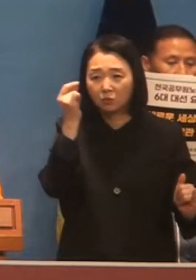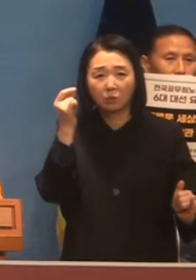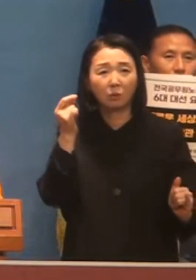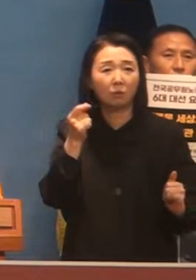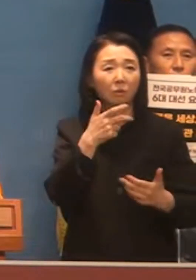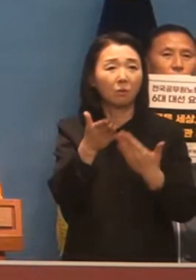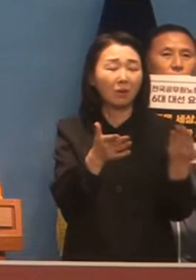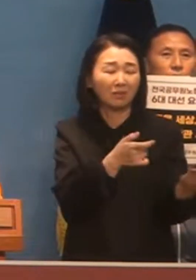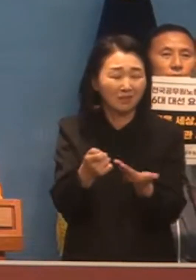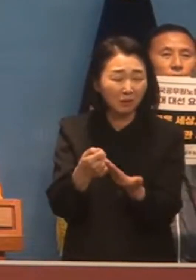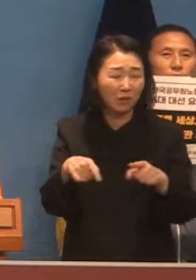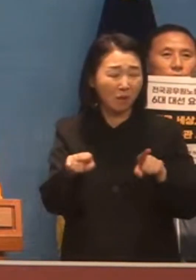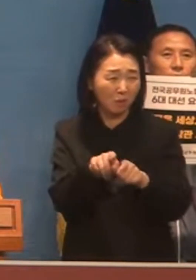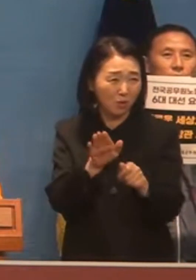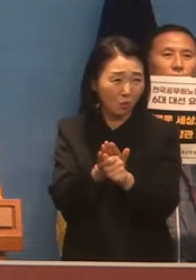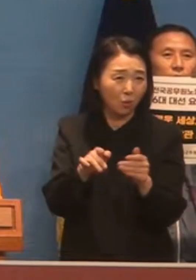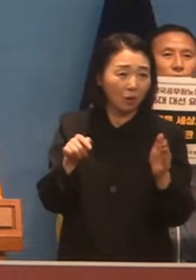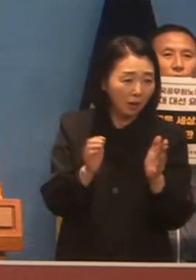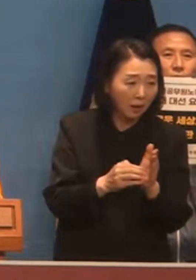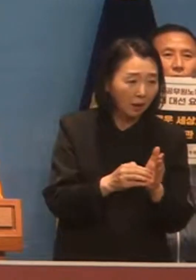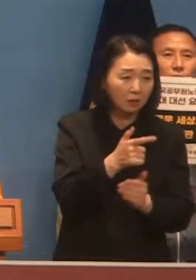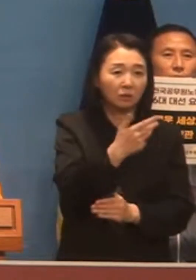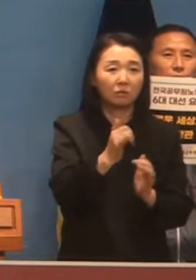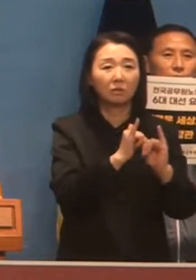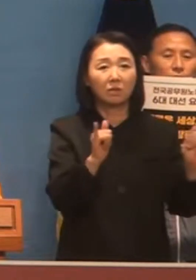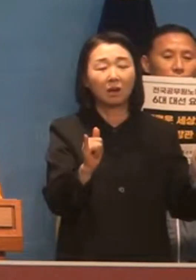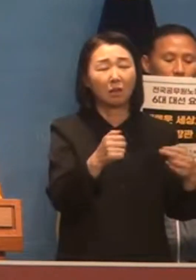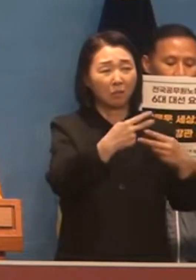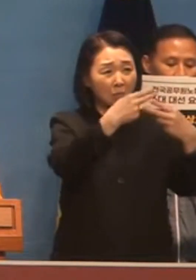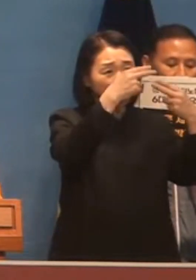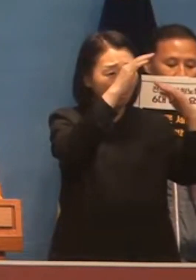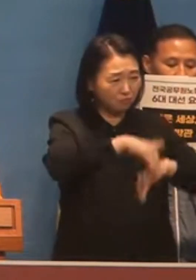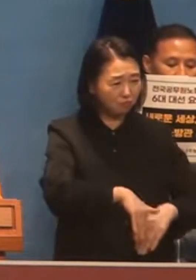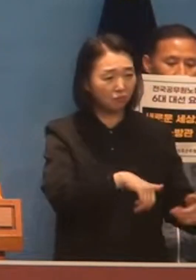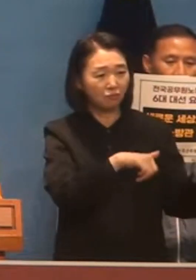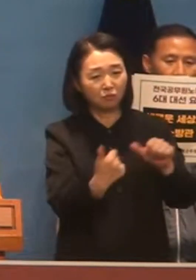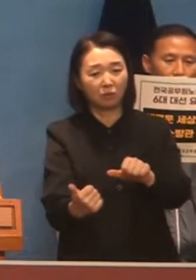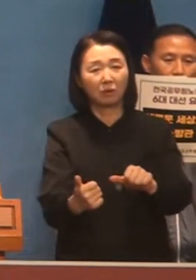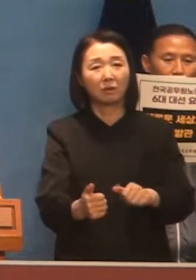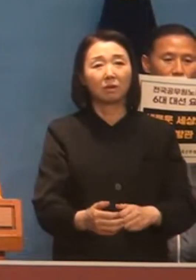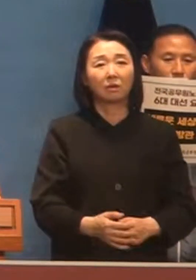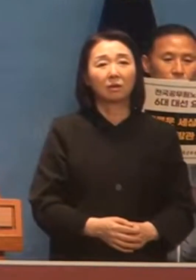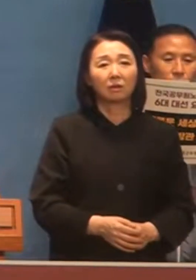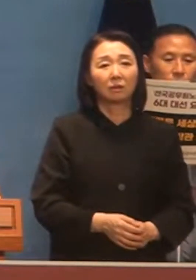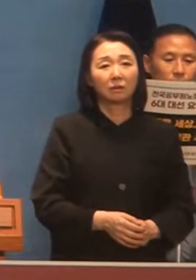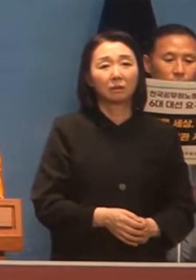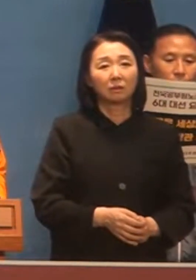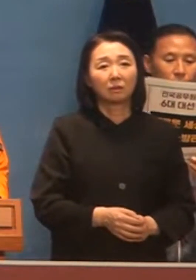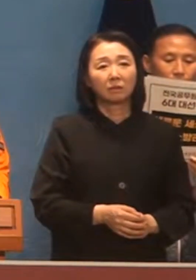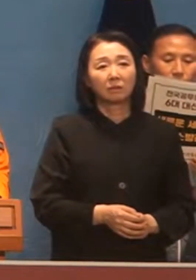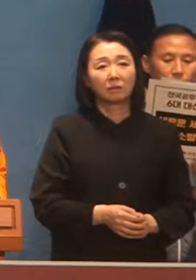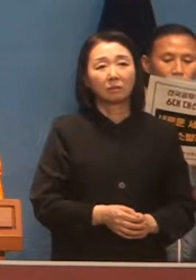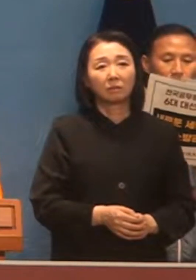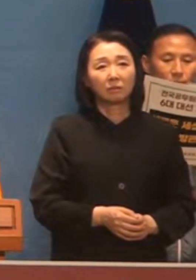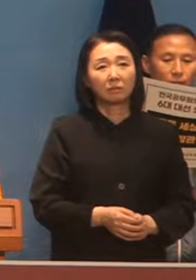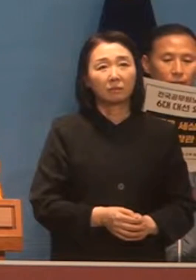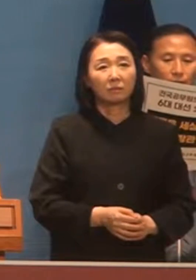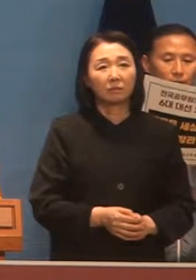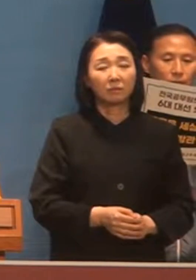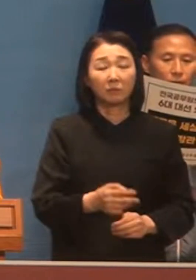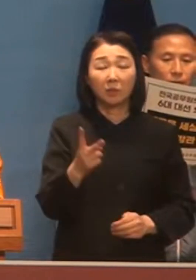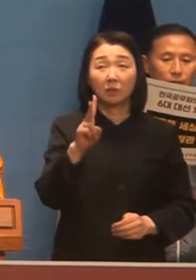부족한 화재 진압팀을 도우러 나갔던 구급대원이 담벼락이 무너져 순직한 일이 또다시 벌어졌다.